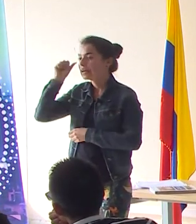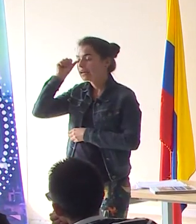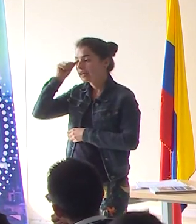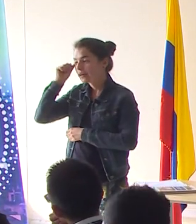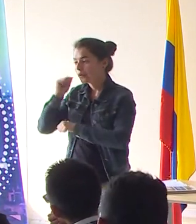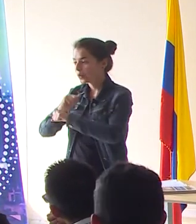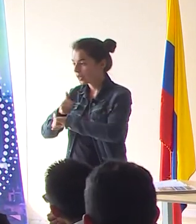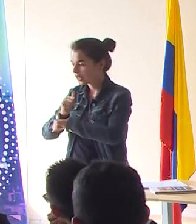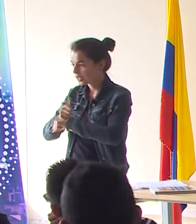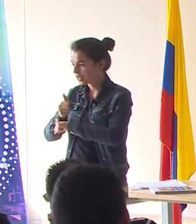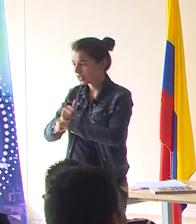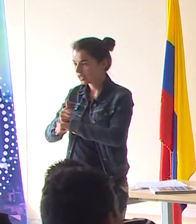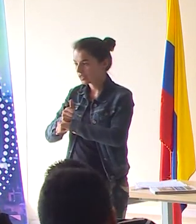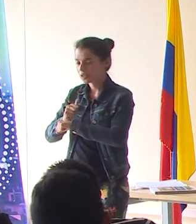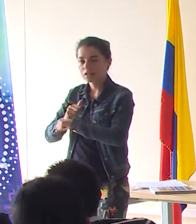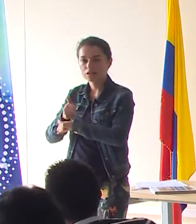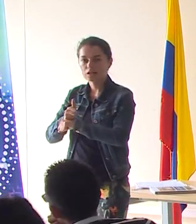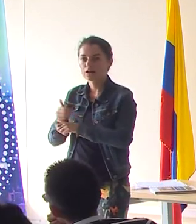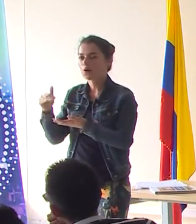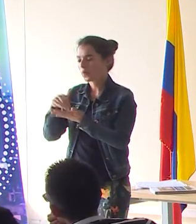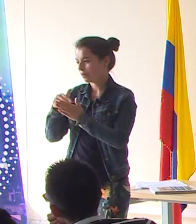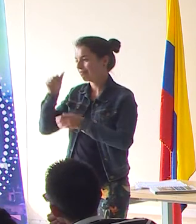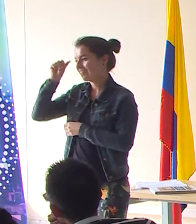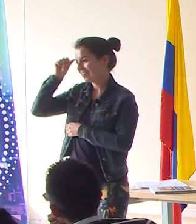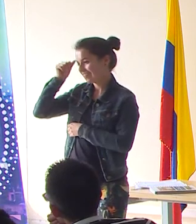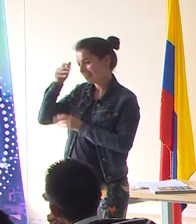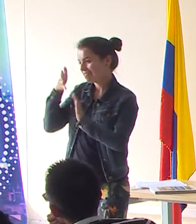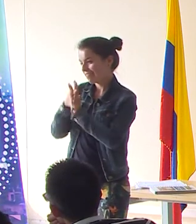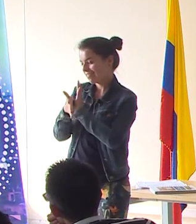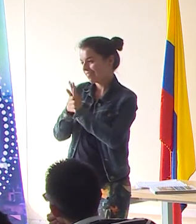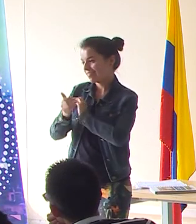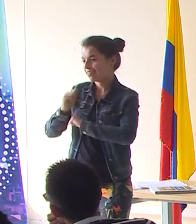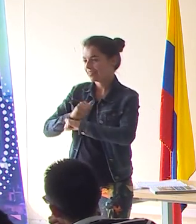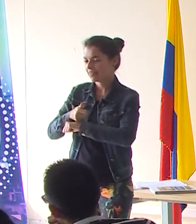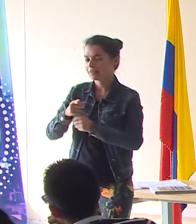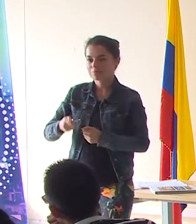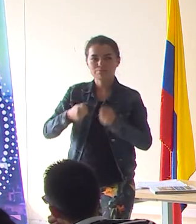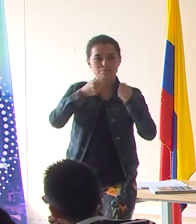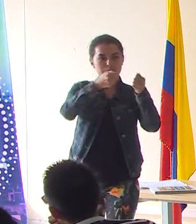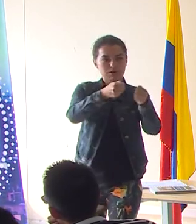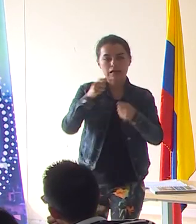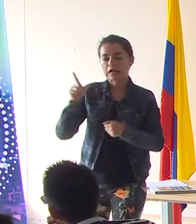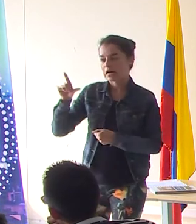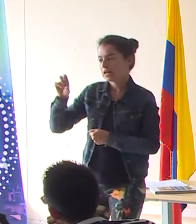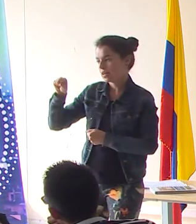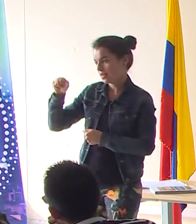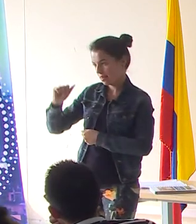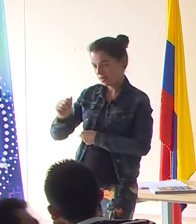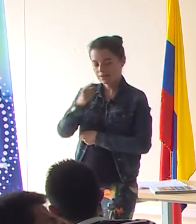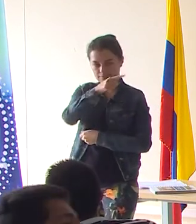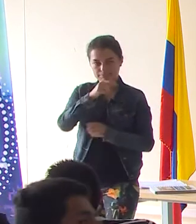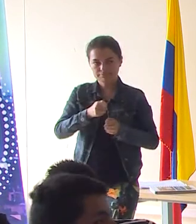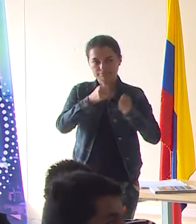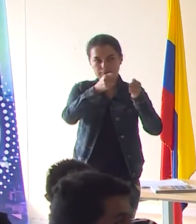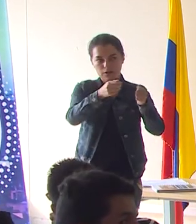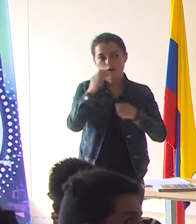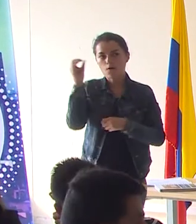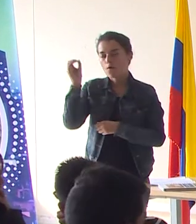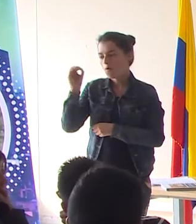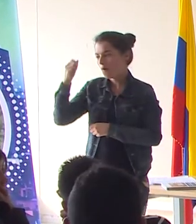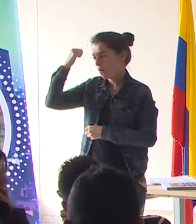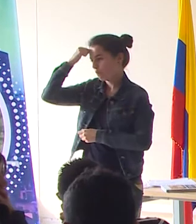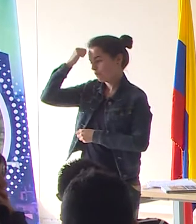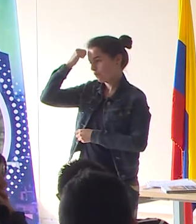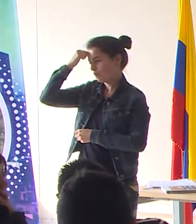está jeremy para ello está jeremy no está ayer me bueno sino esta línea aquí también la profe julie